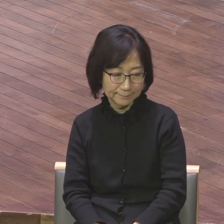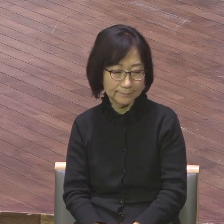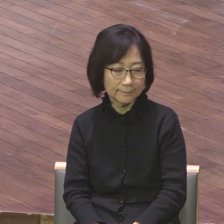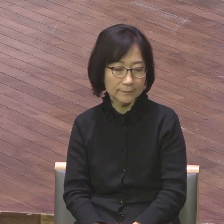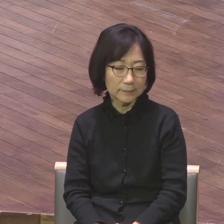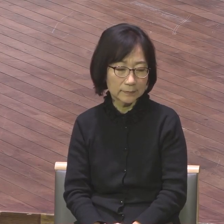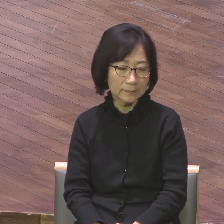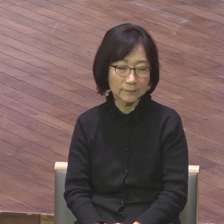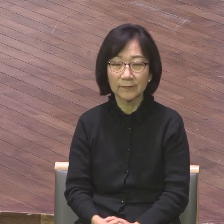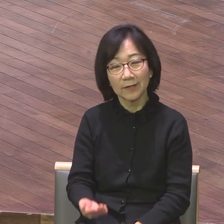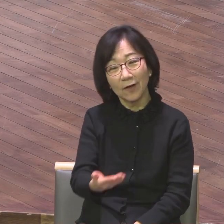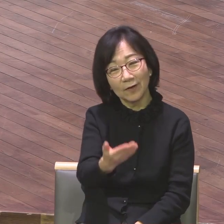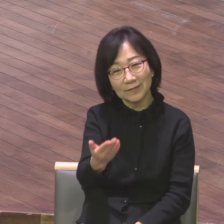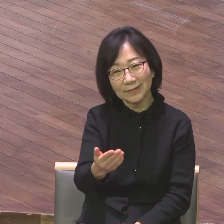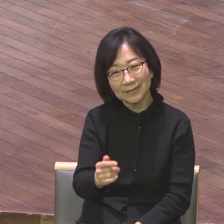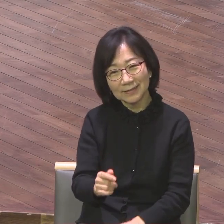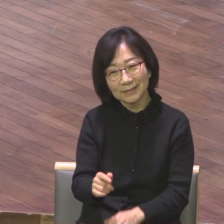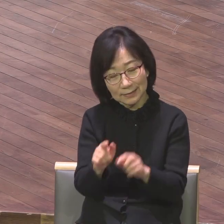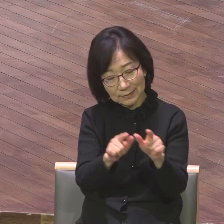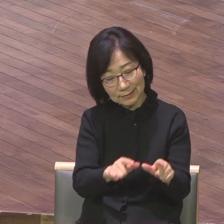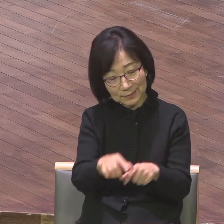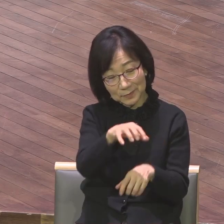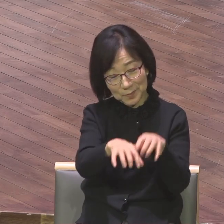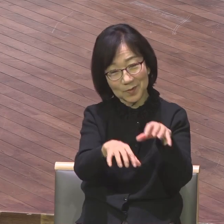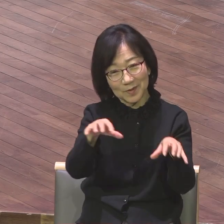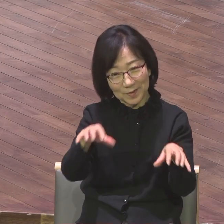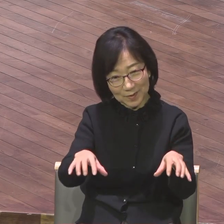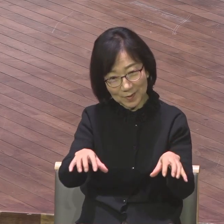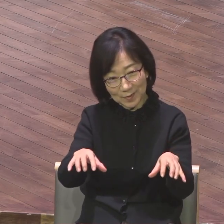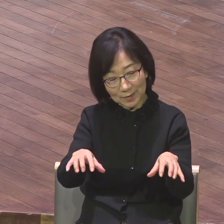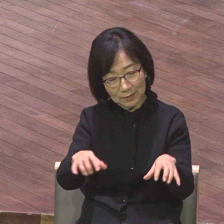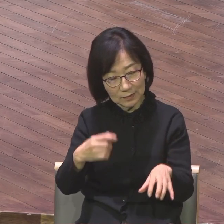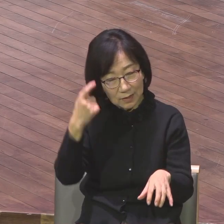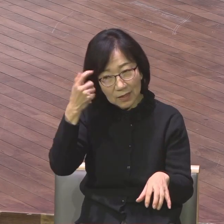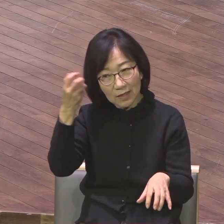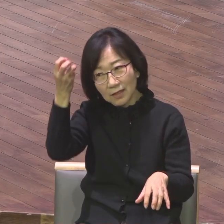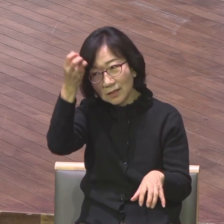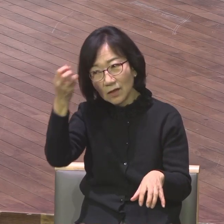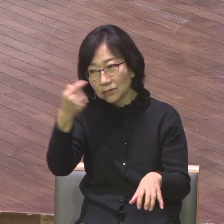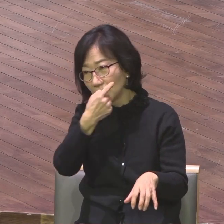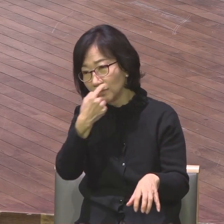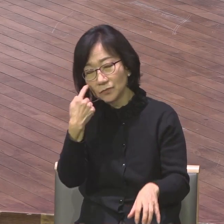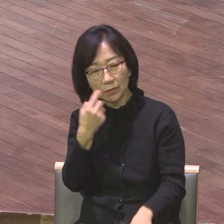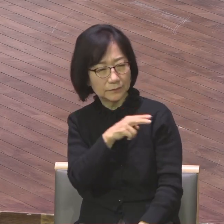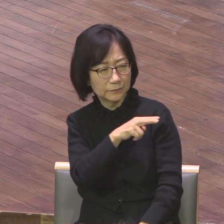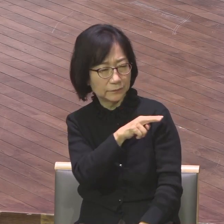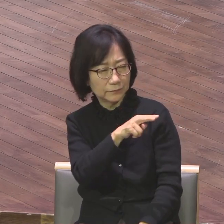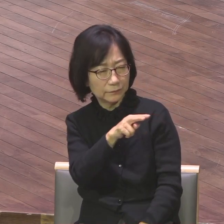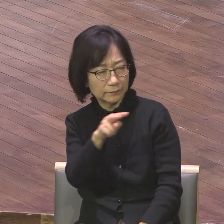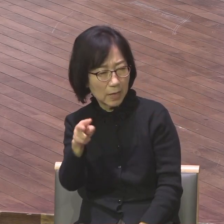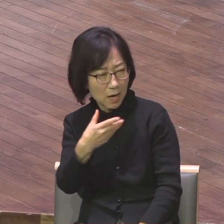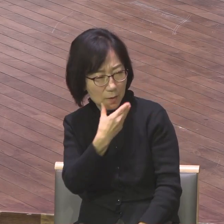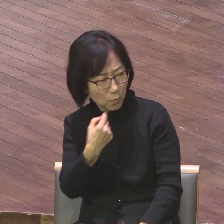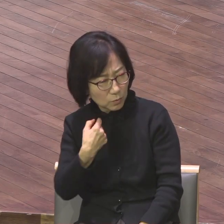여러분 삶의 현장에서 영적으로 바라보면서 복음 받을 대상이